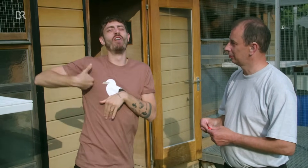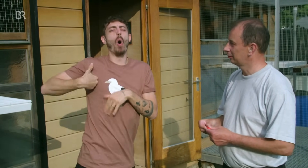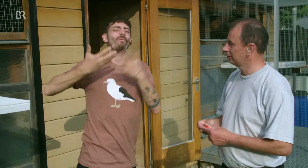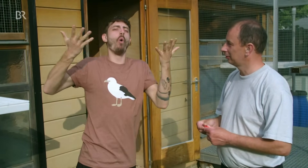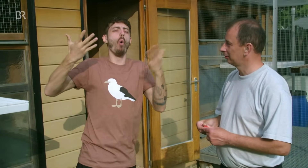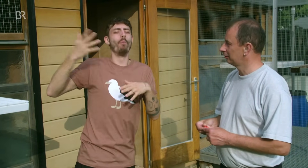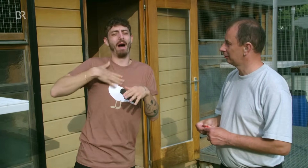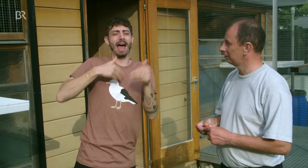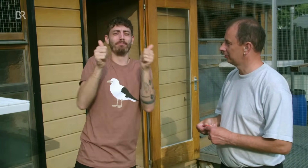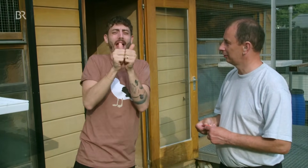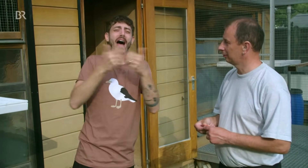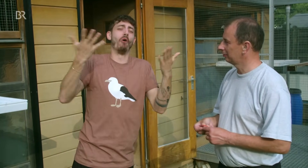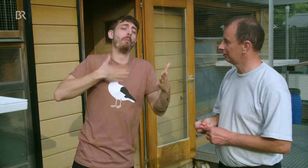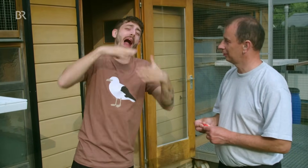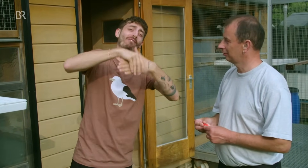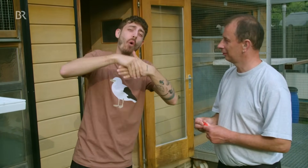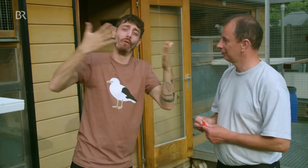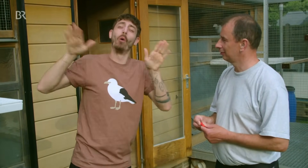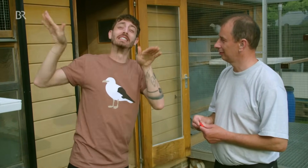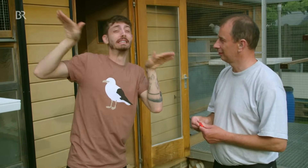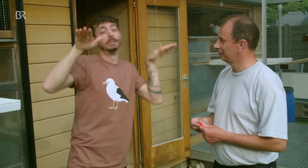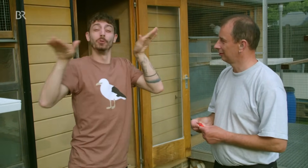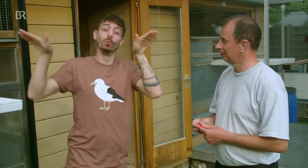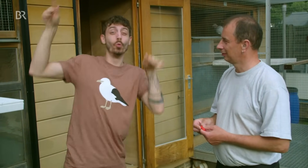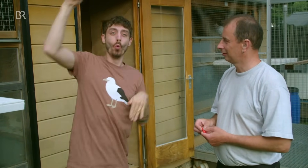Liebsten oder ihrer Liebsten und ihren Freunden zurückzufliegen.